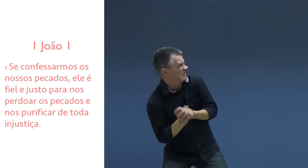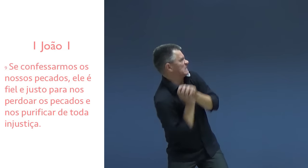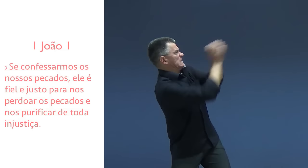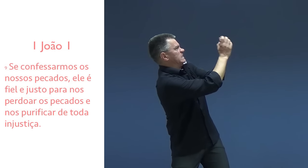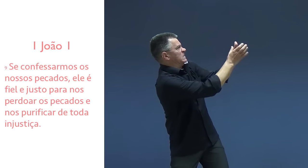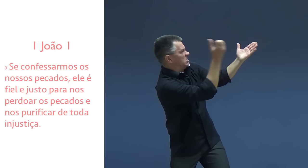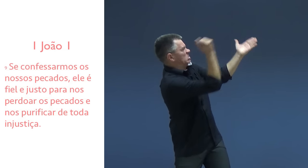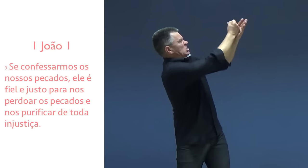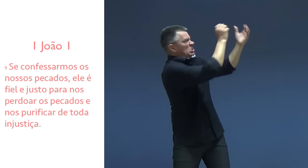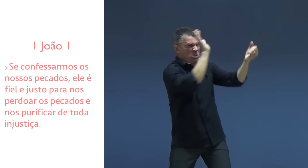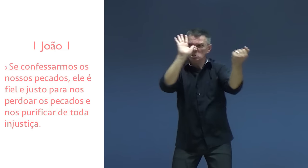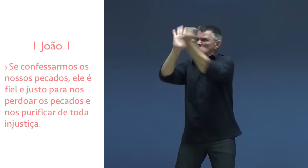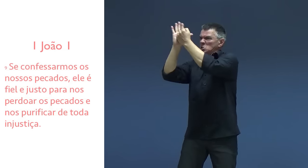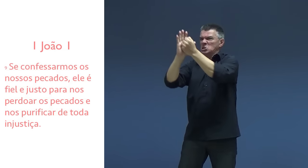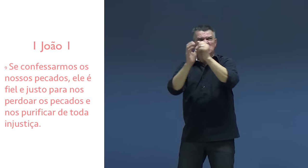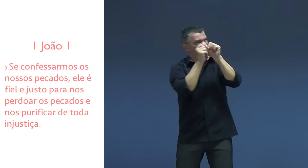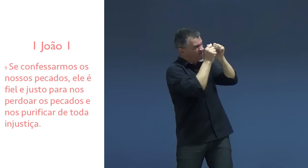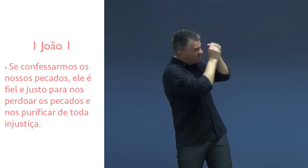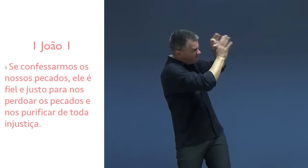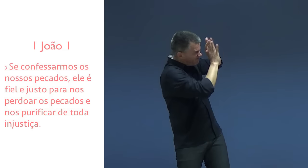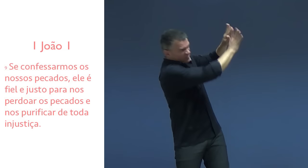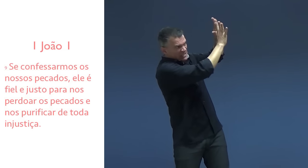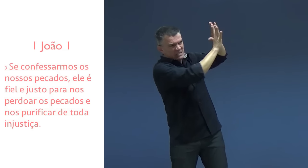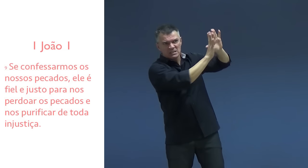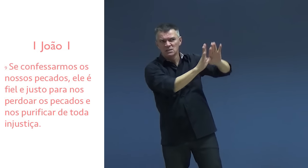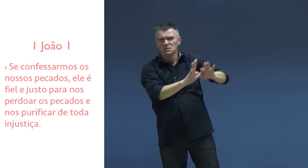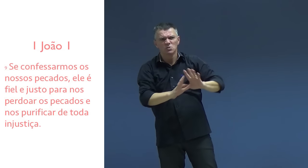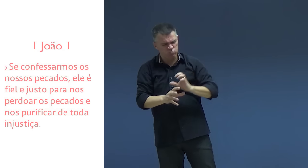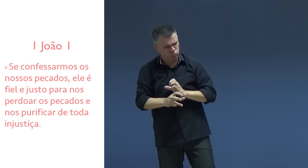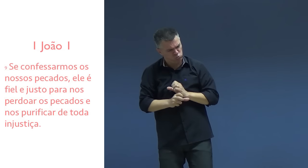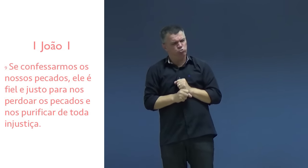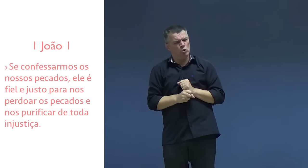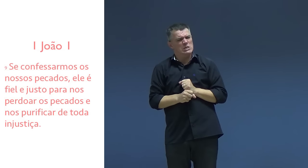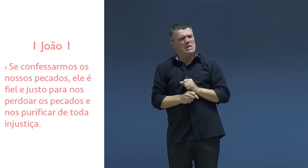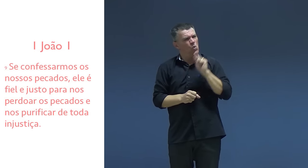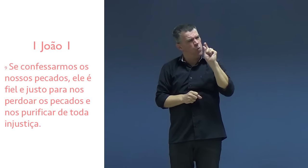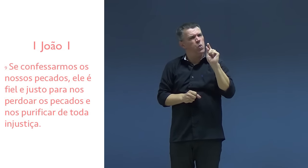eu, joga fora, põe ele na cruz, deixa ele ali.